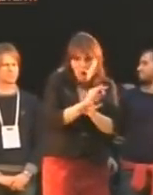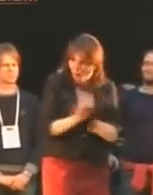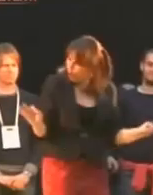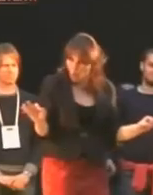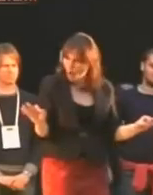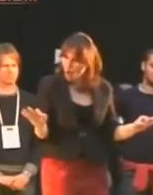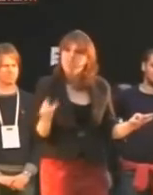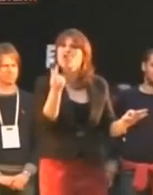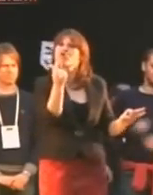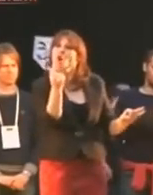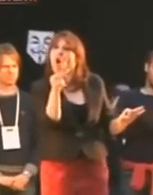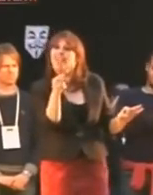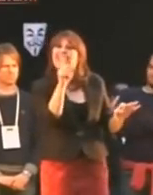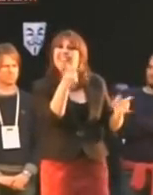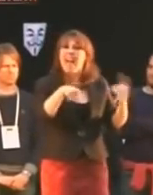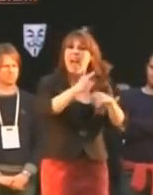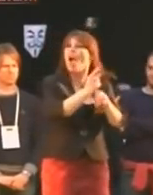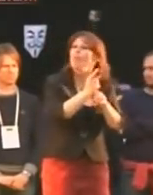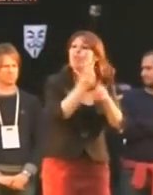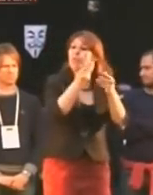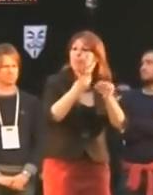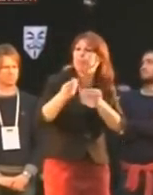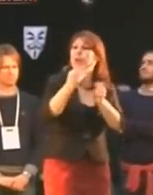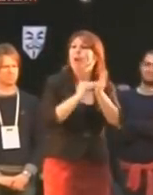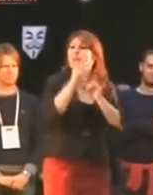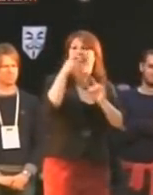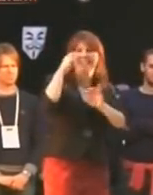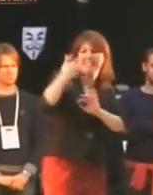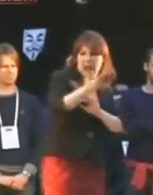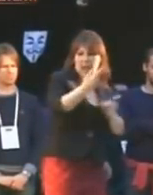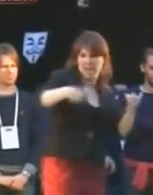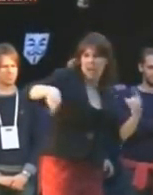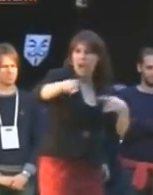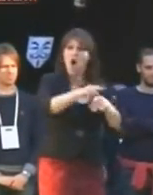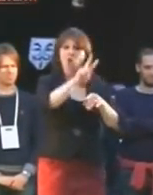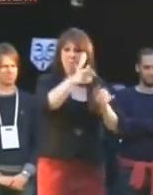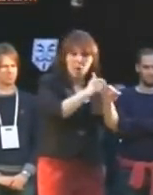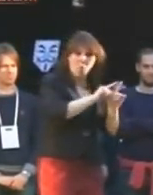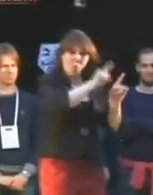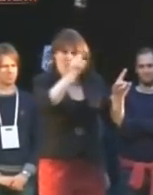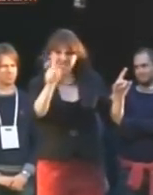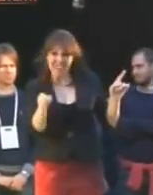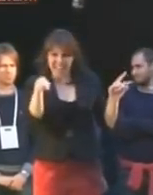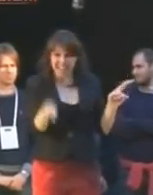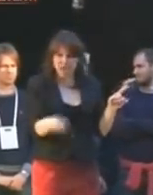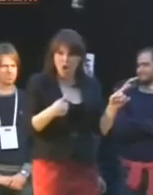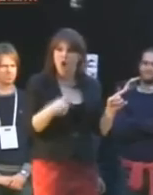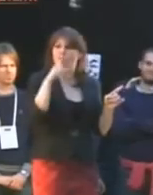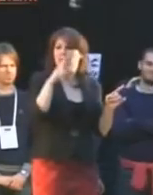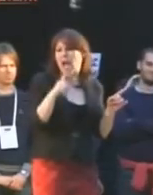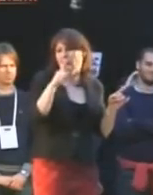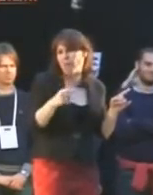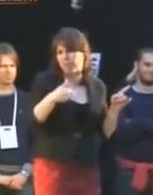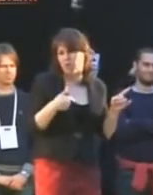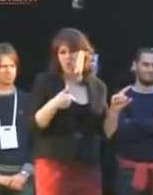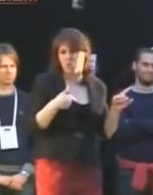perché con quei soldi lì ricomprano il debito che è in mano alle banche straniere. E dal 2011 a oggi il debito